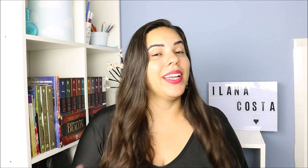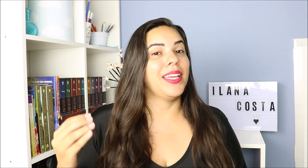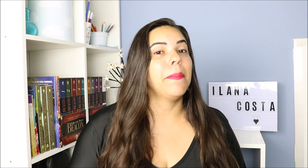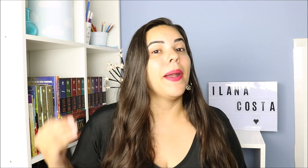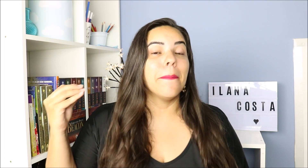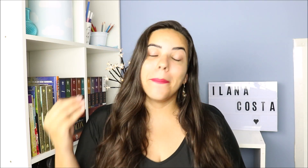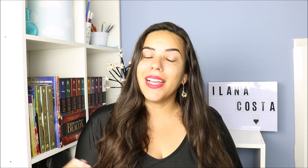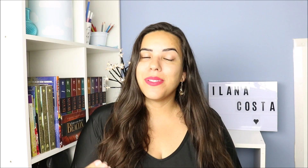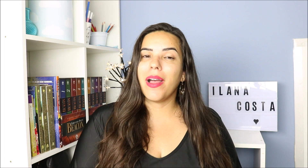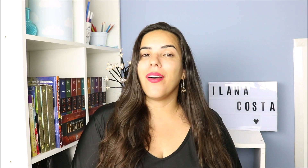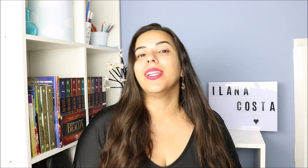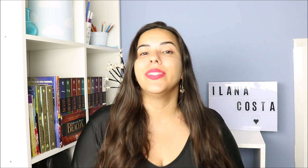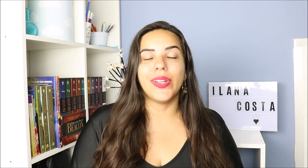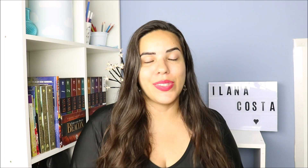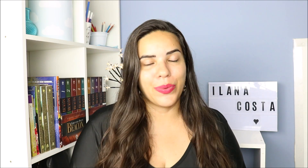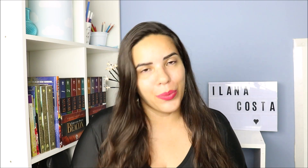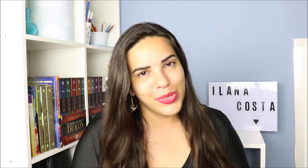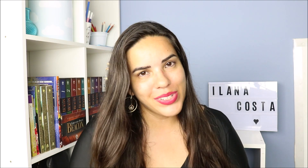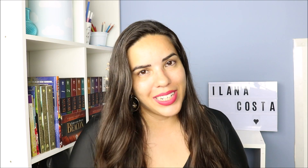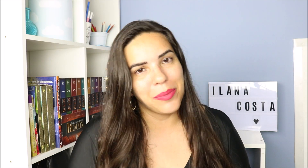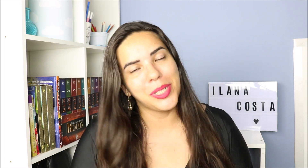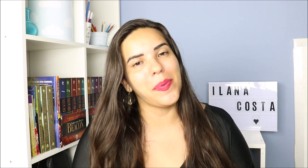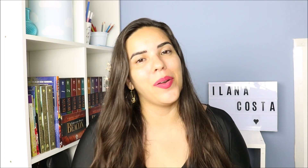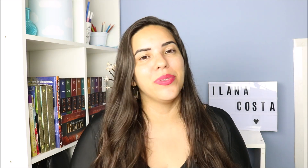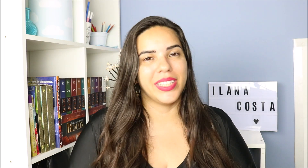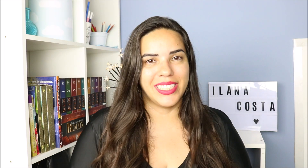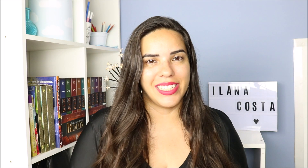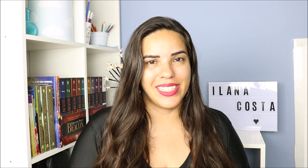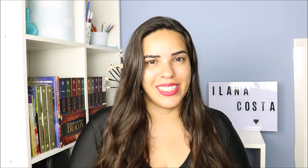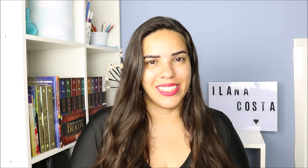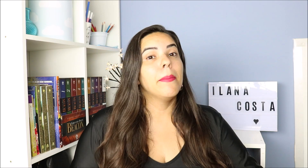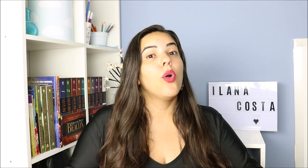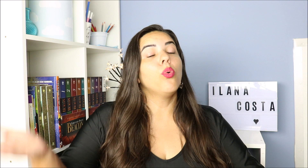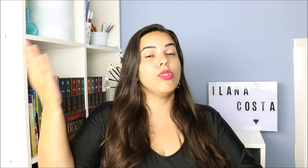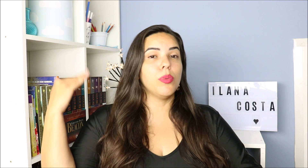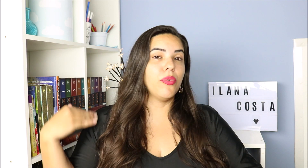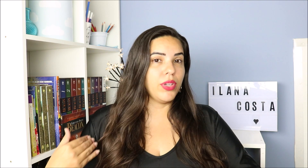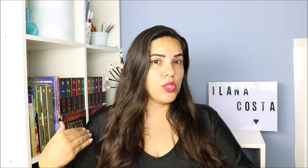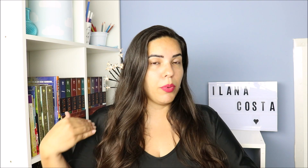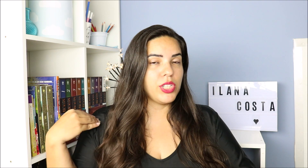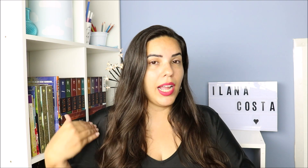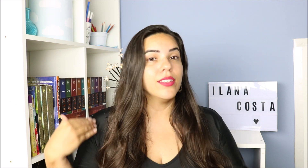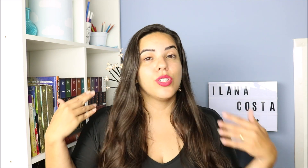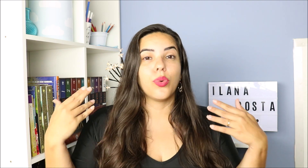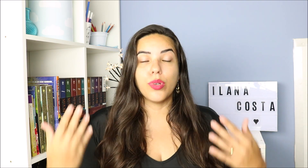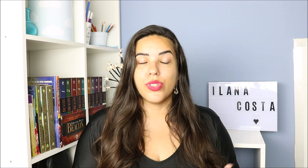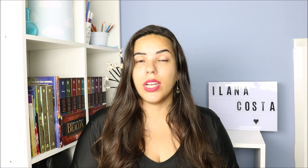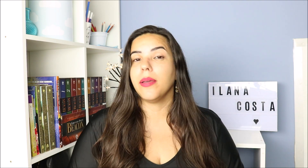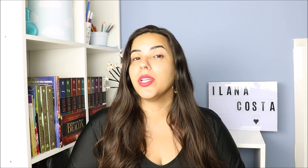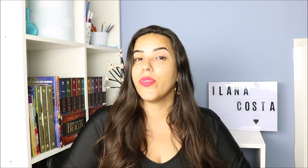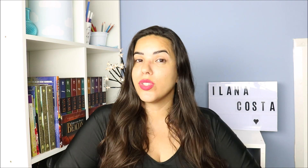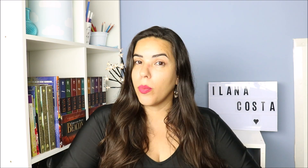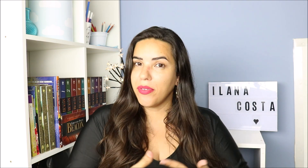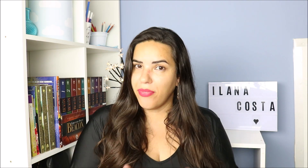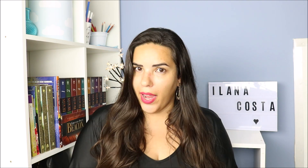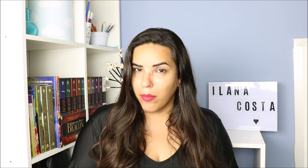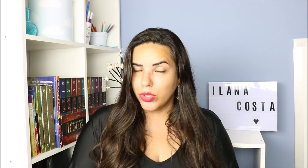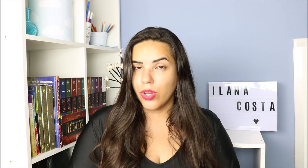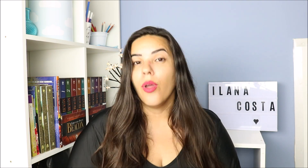Tô aqui para mais uma aula do nosso curso de Libras para ouvintes. Meu último vídeo postado de curso de Libras foi sobre verbos.